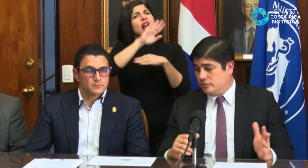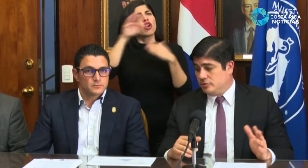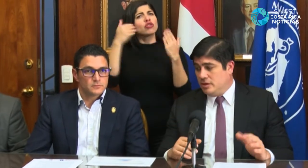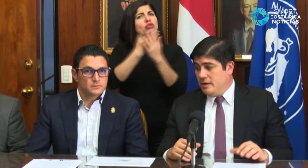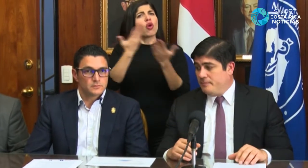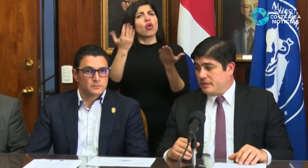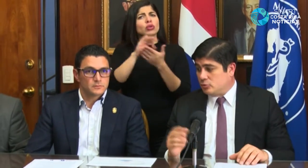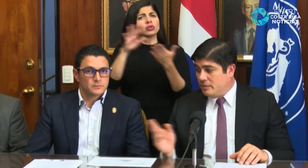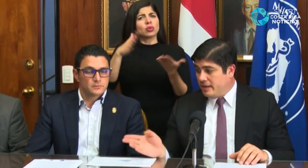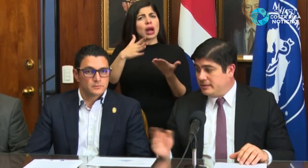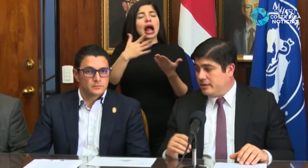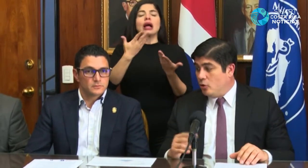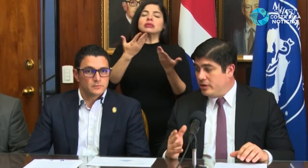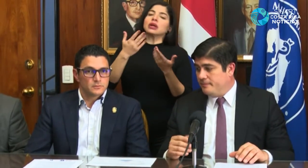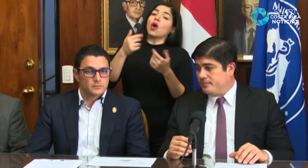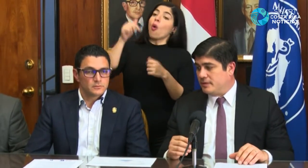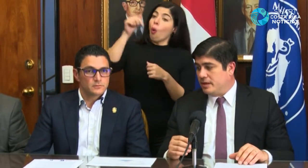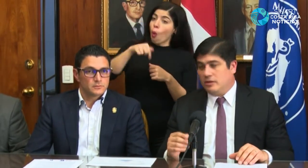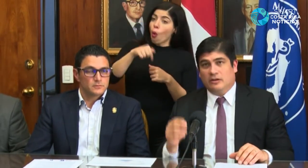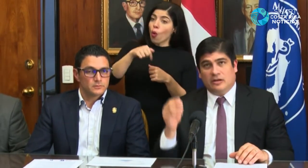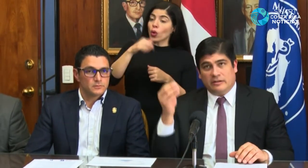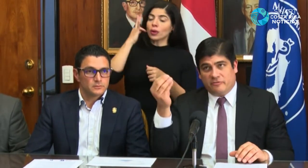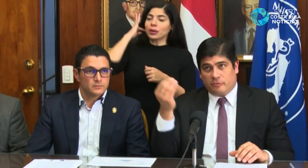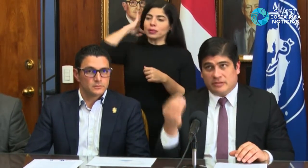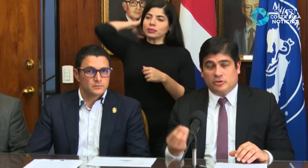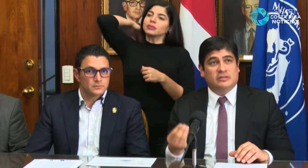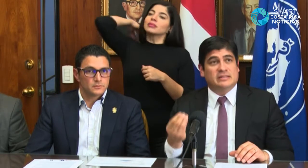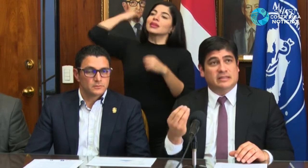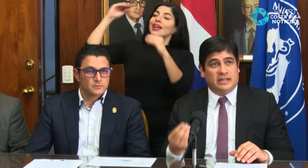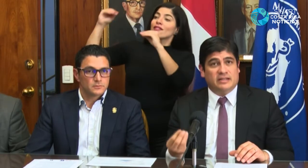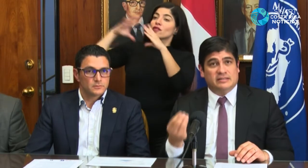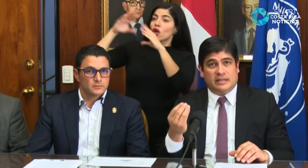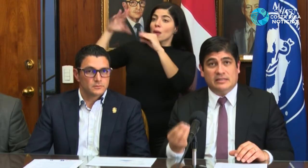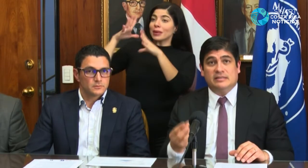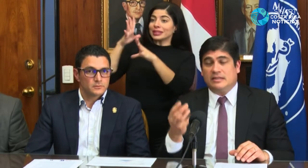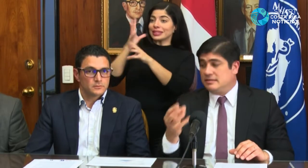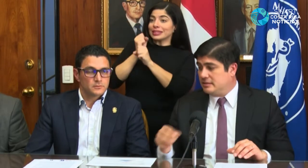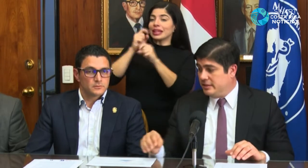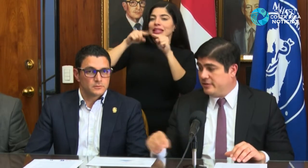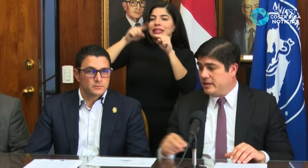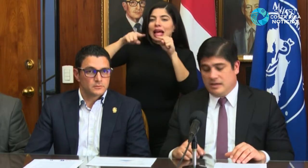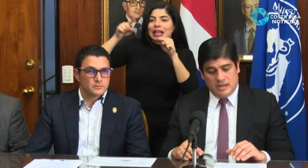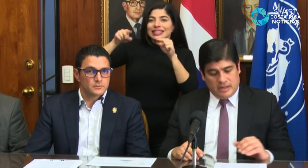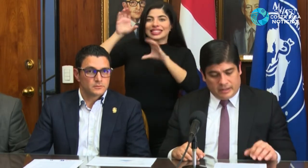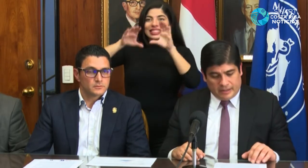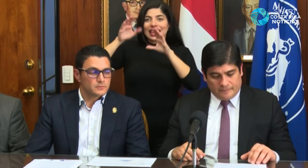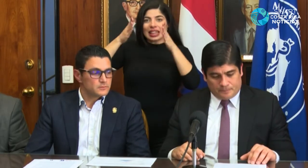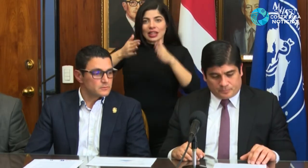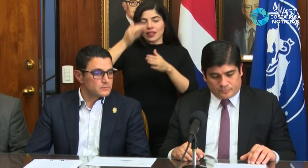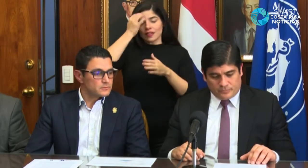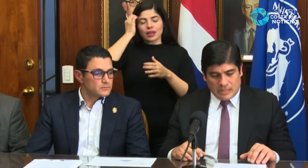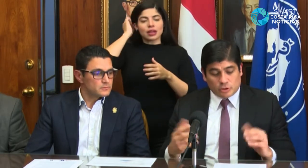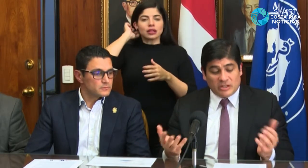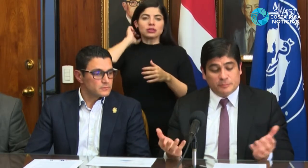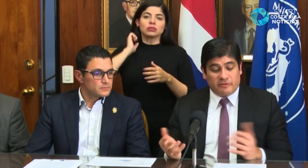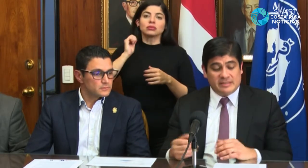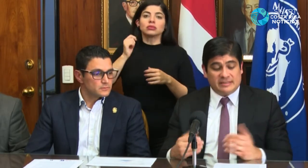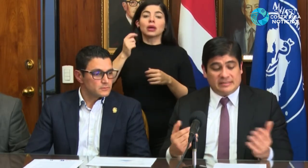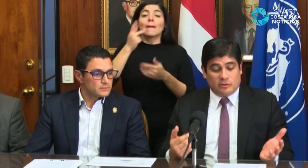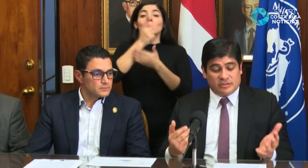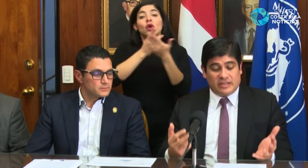centros. Casualmente hoy, en la información que se tiene, estadística, científica, son